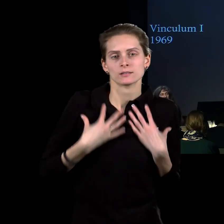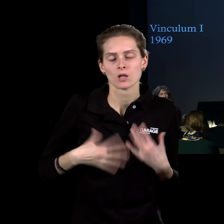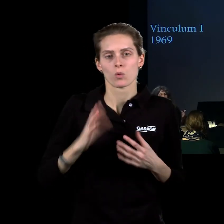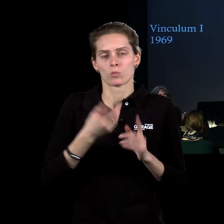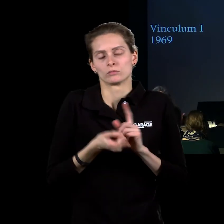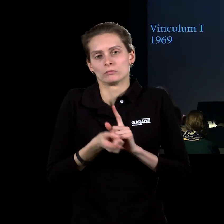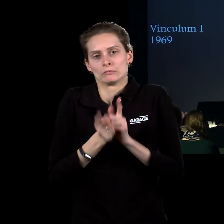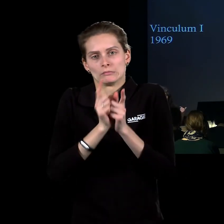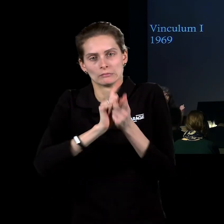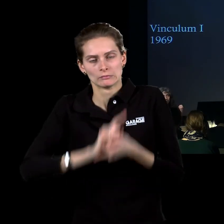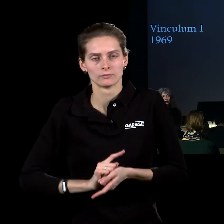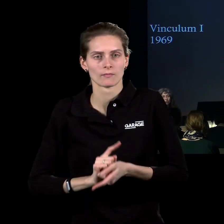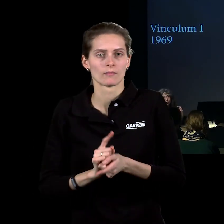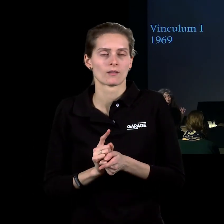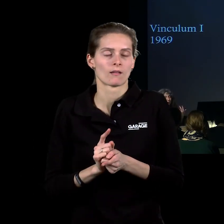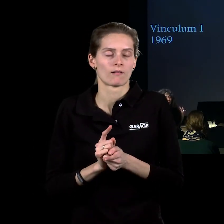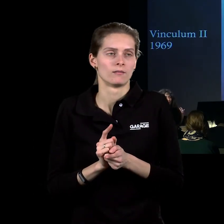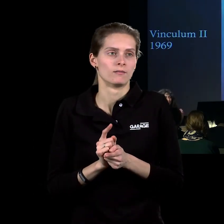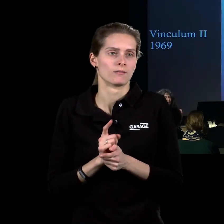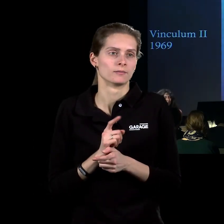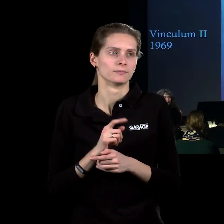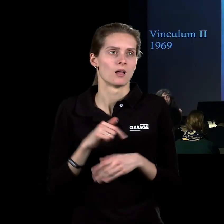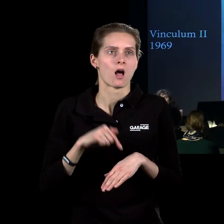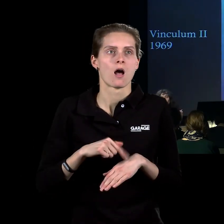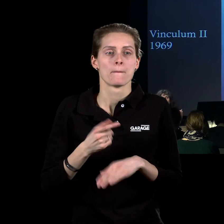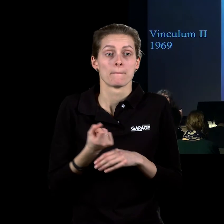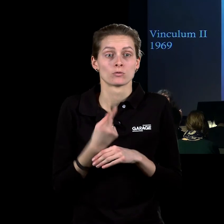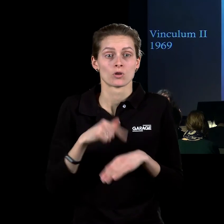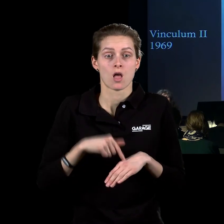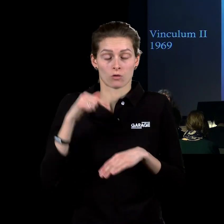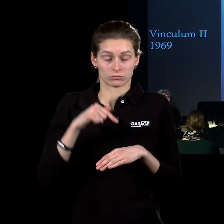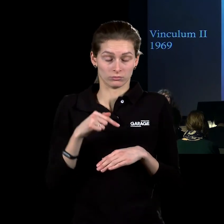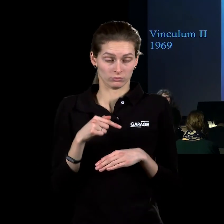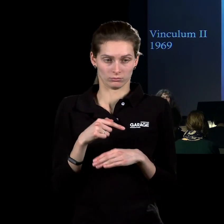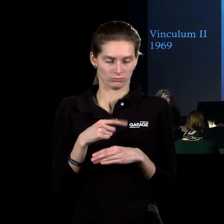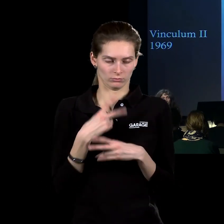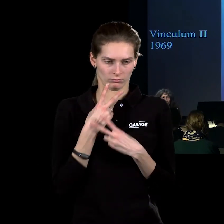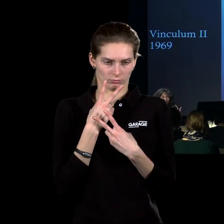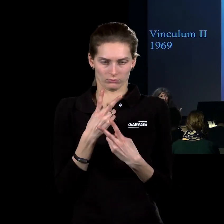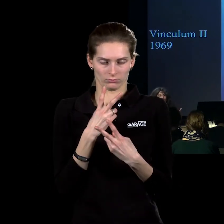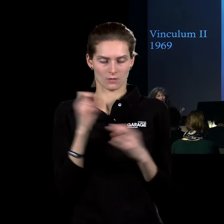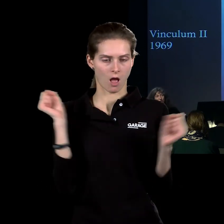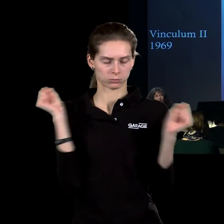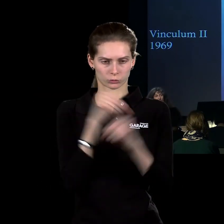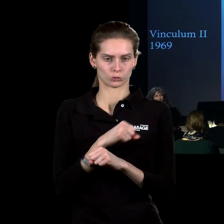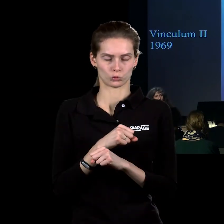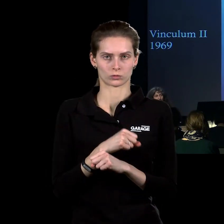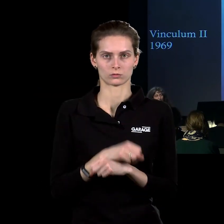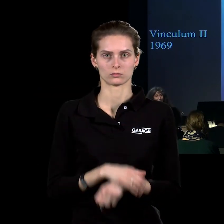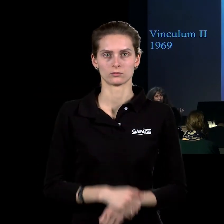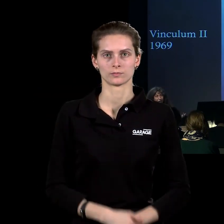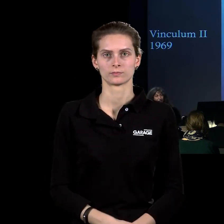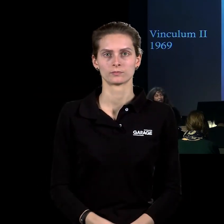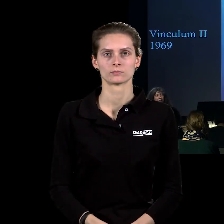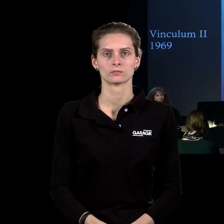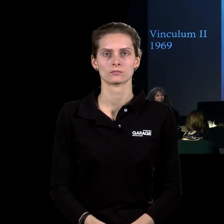говоря, вот эти искажения и непредсказуемость – это то, что создает ощущение абсурдности, то, что создает идею абсурдности жизни, с которой